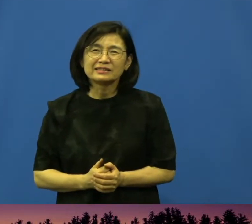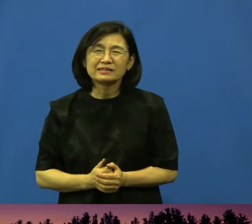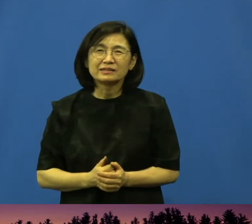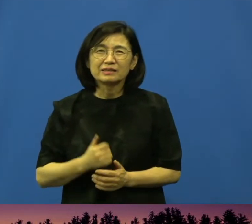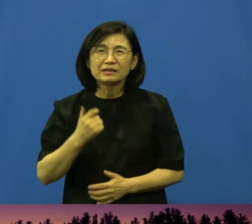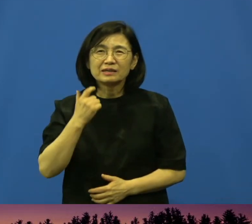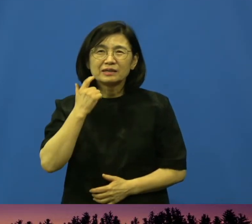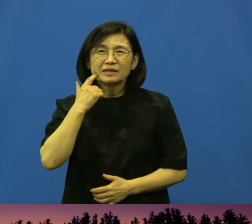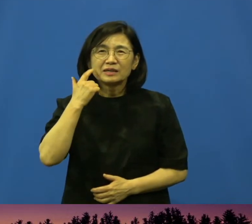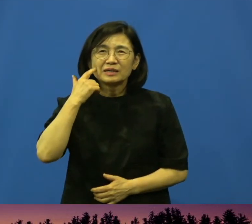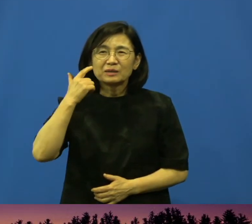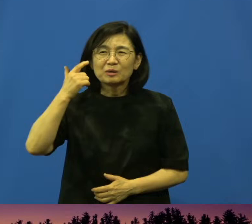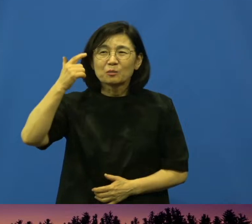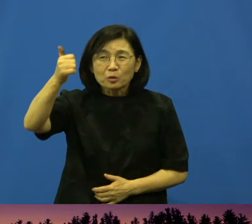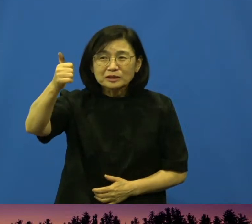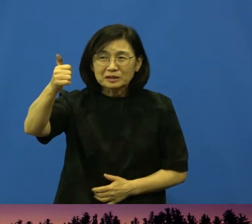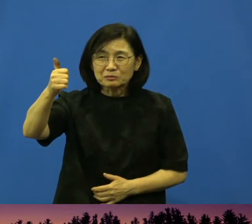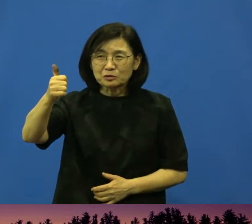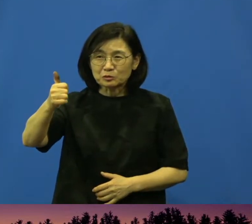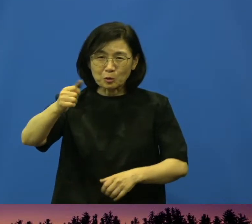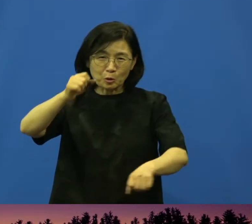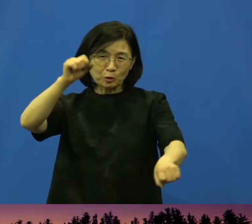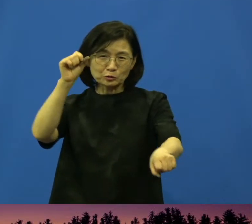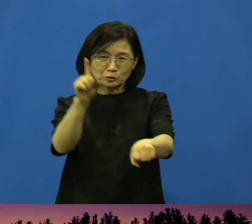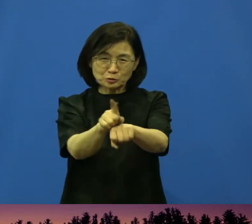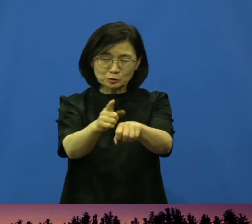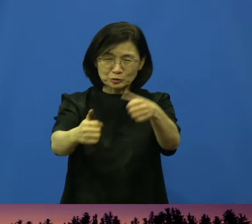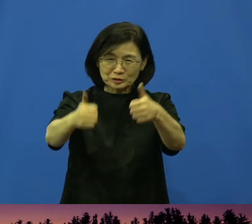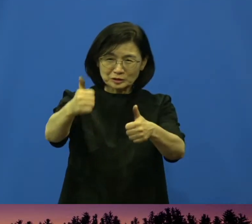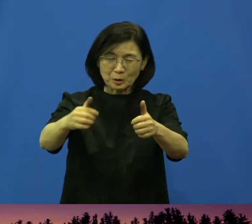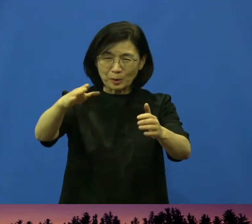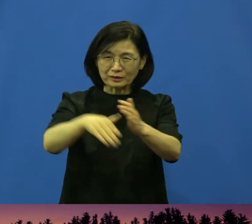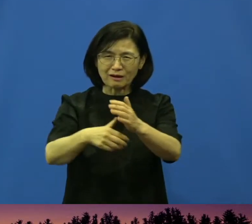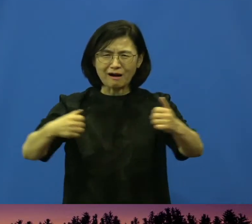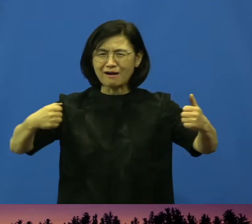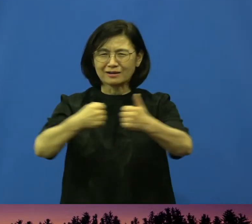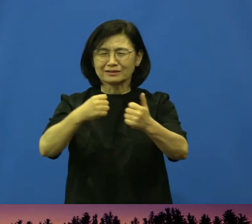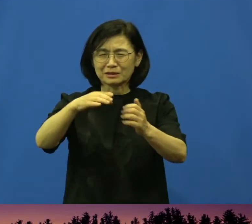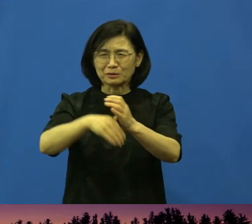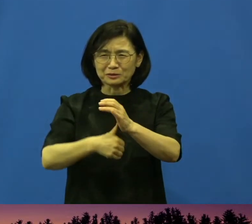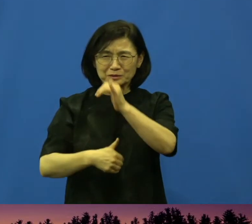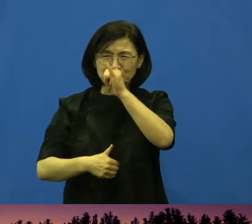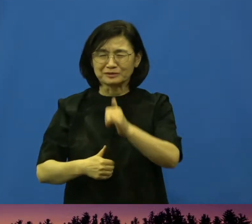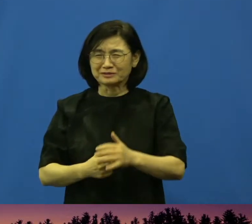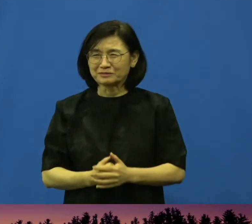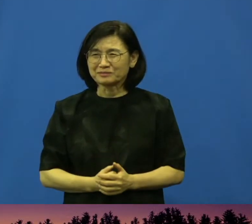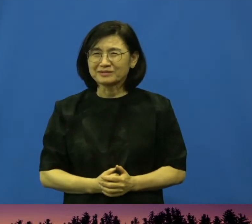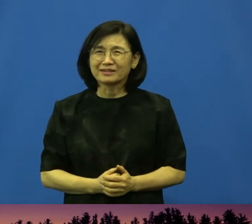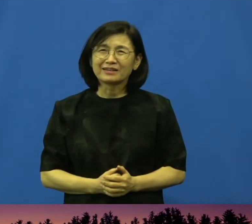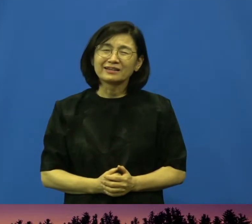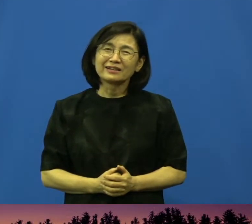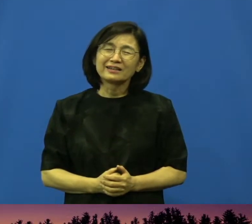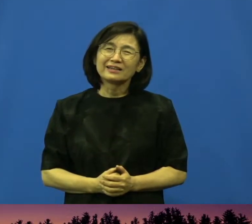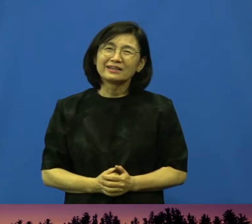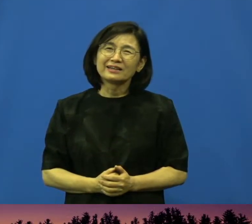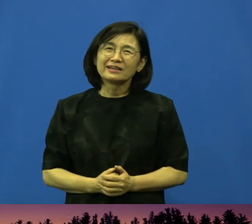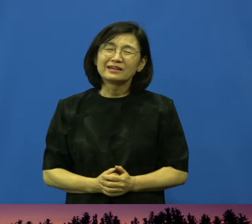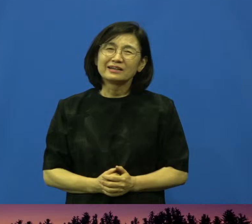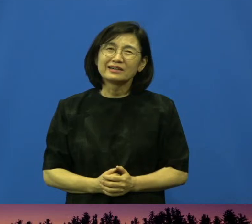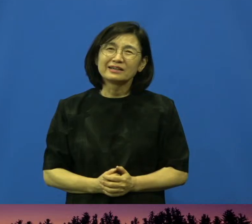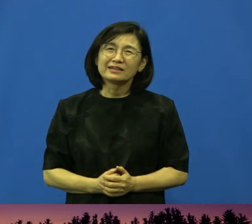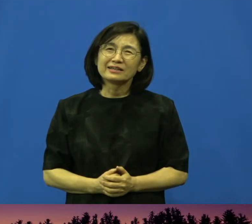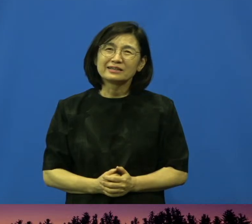목사님들인데도 축구하다가 막 싸우고 이런 분이 있어요. 막 험악한 거예요. 막 그냥 발로 차고 이러는데, 이게